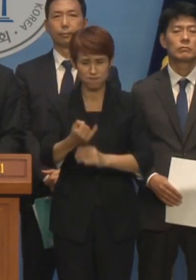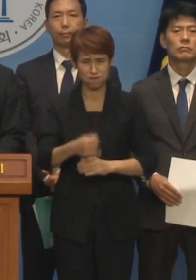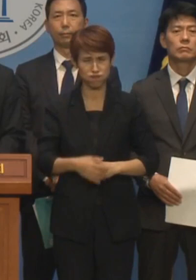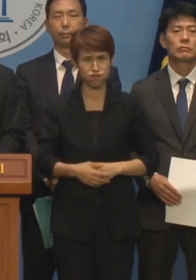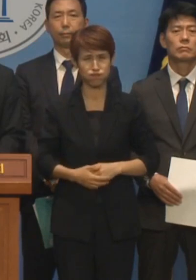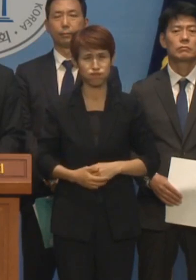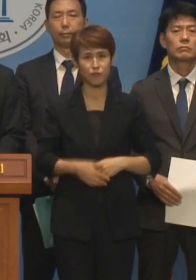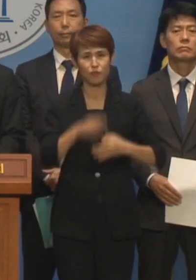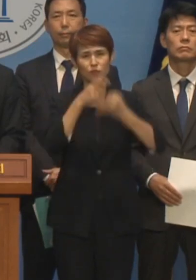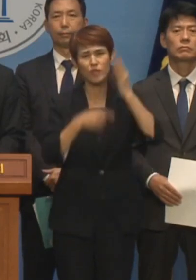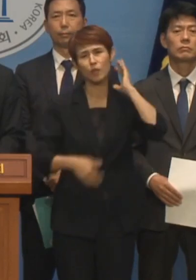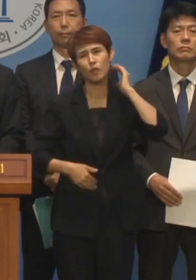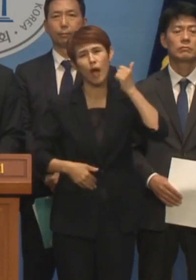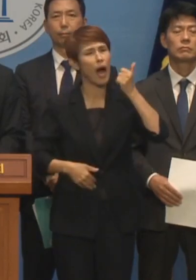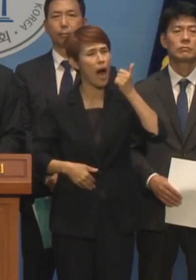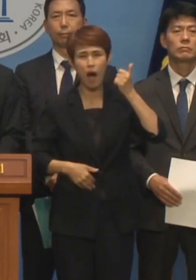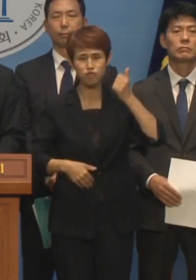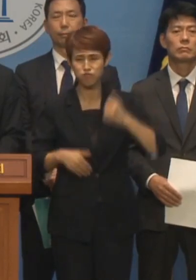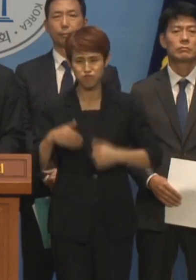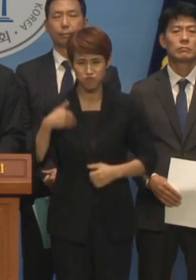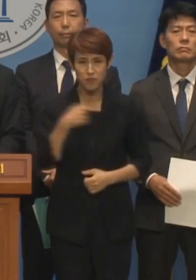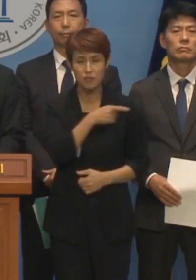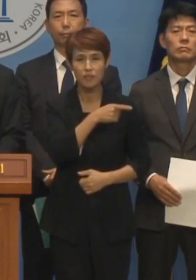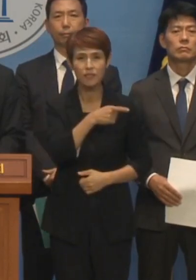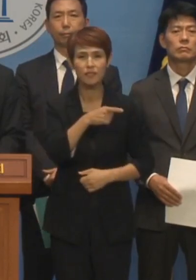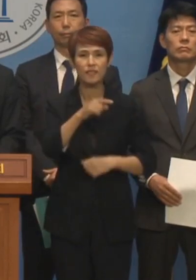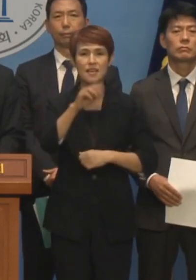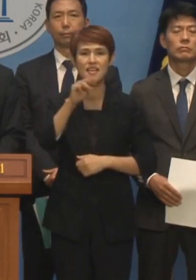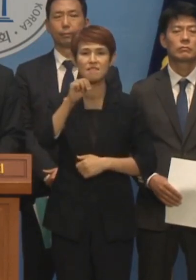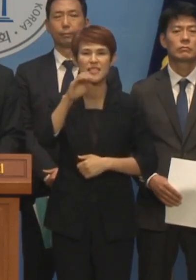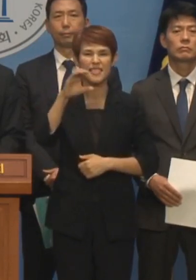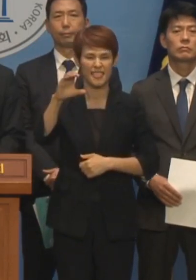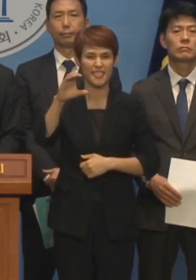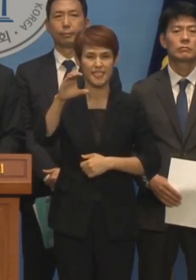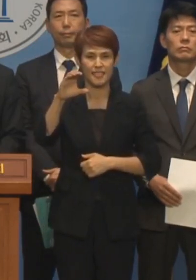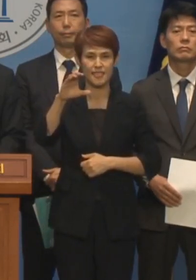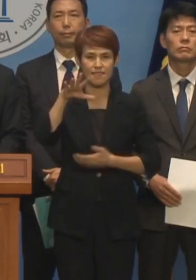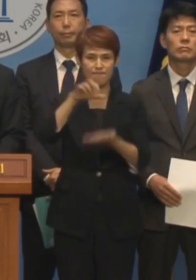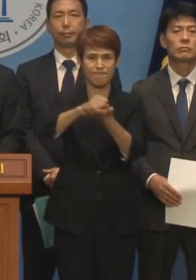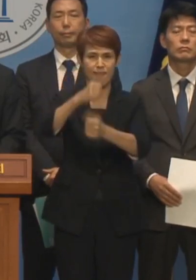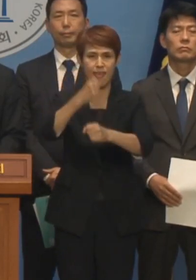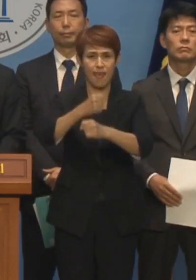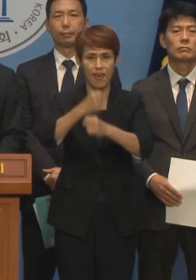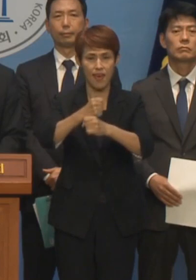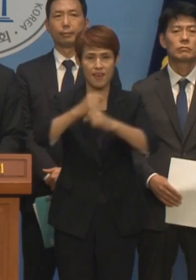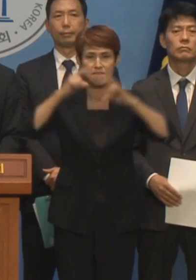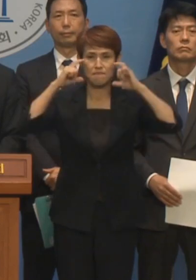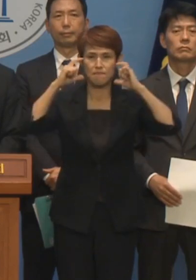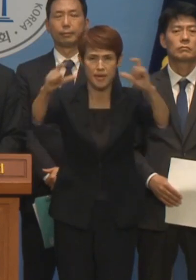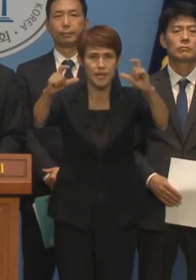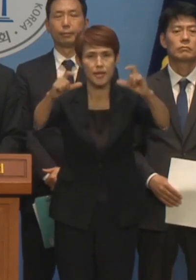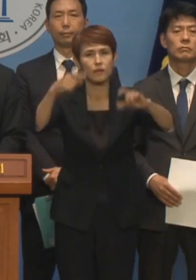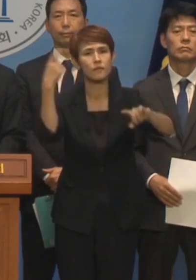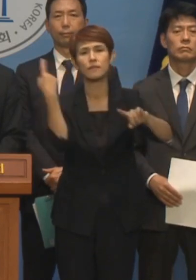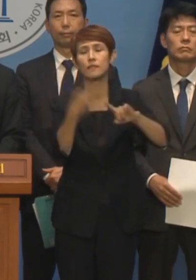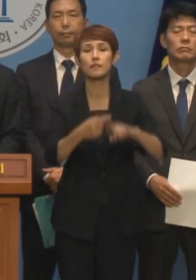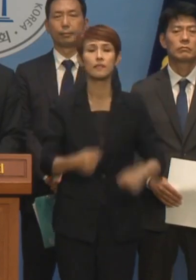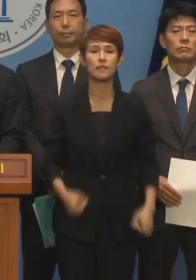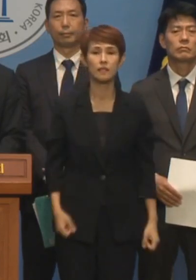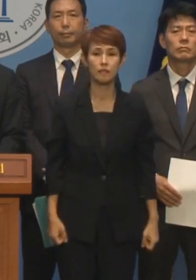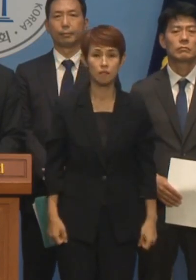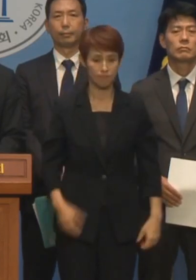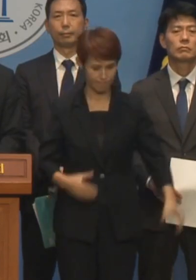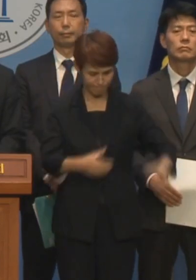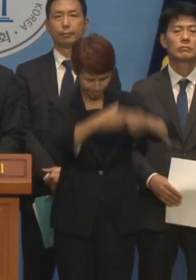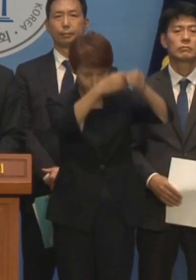대통령이 앞뒤 물불 안 가리고 MBC를 기어코 장악하고 말겠다는 대국민 선전포고를 한 셈입니다.